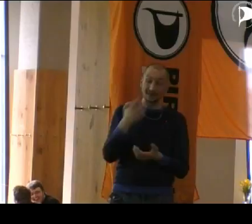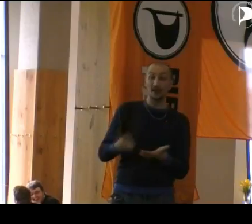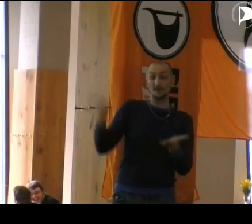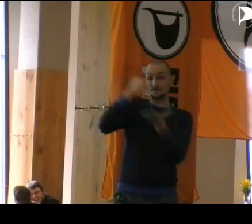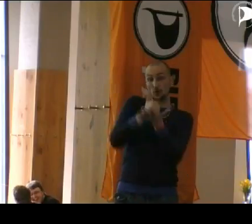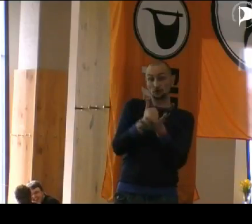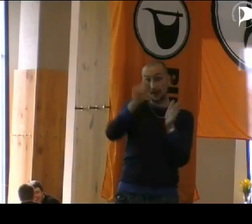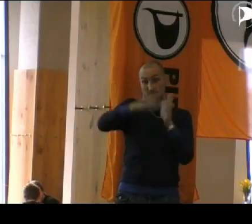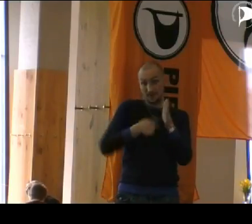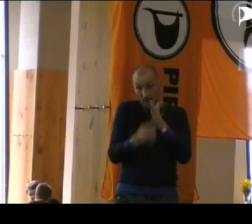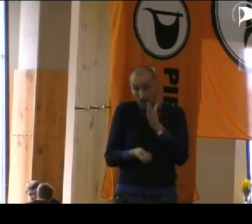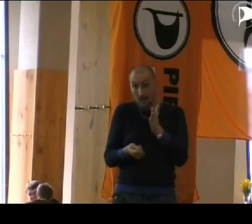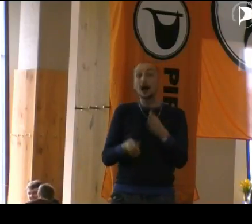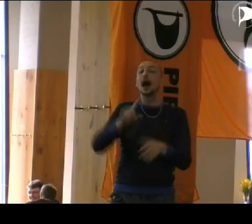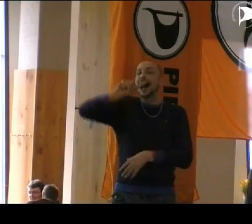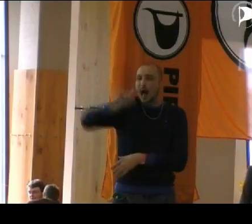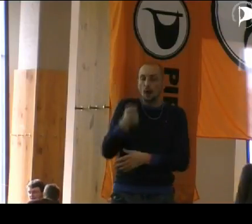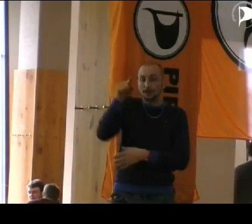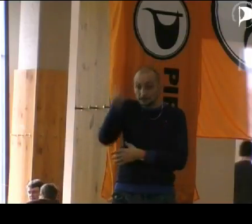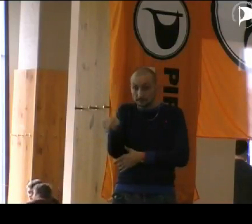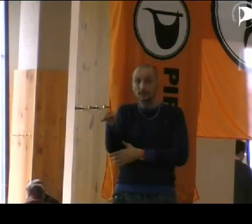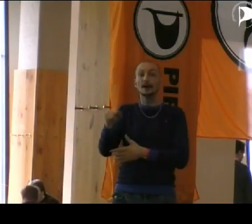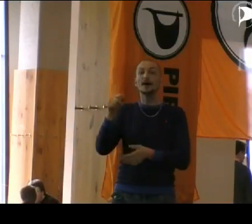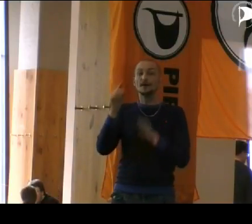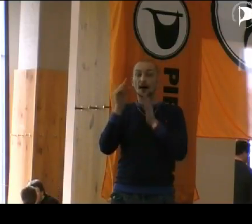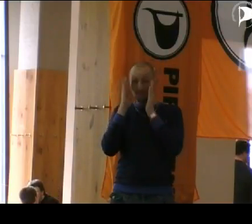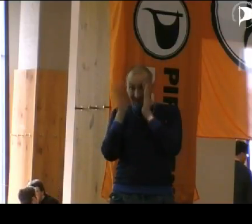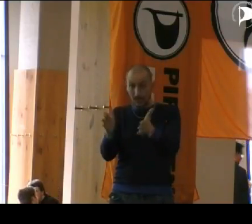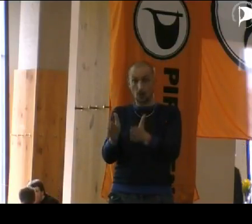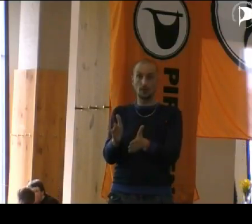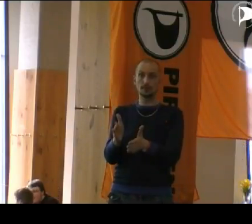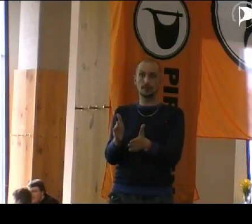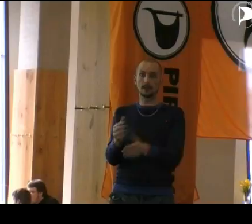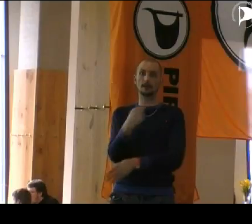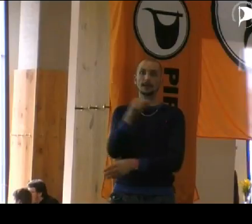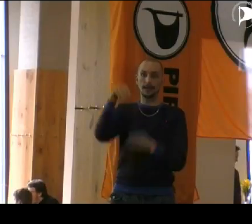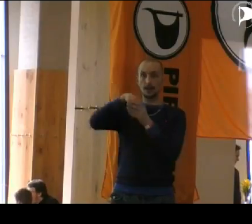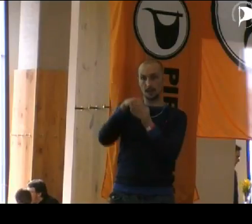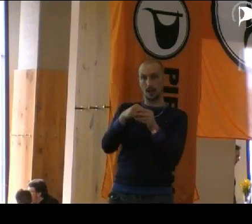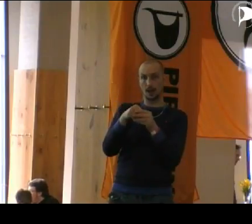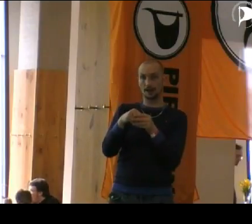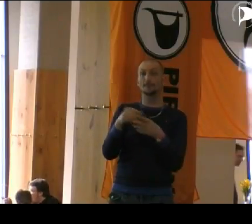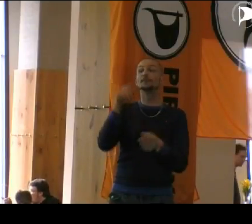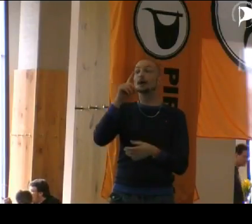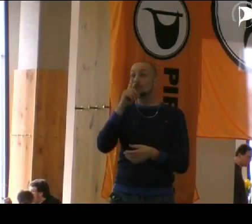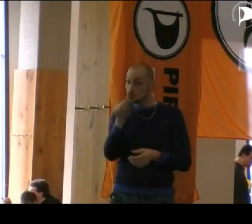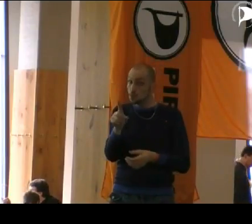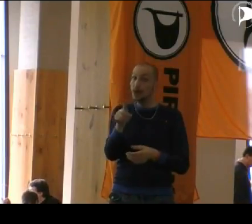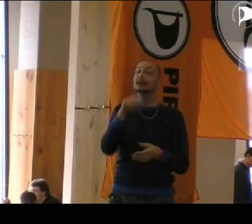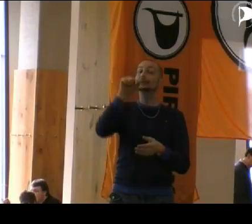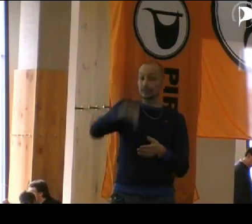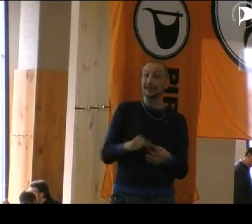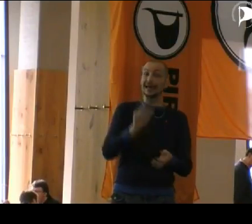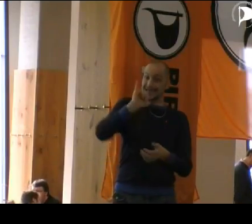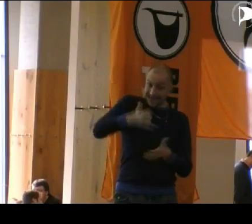das hat man auch damit das vertrauen ausgesprochen das heißt nicht nur die die ihn wirklich eine ja stimme